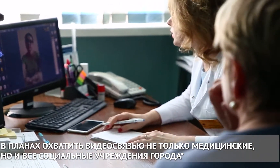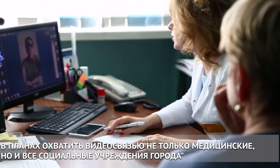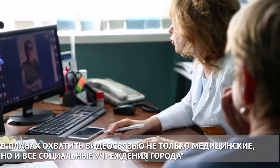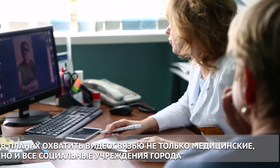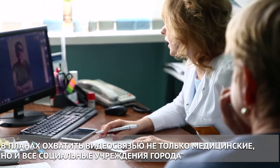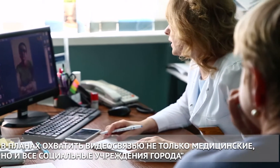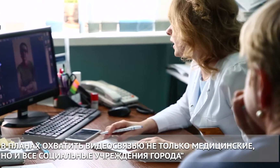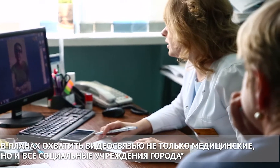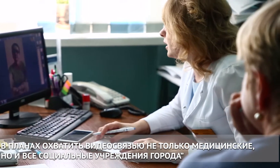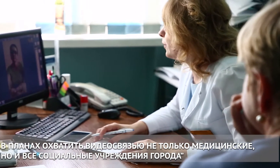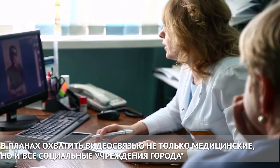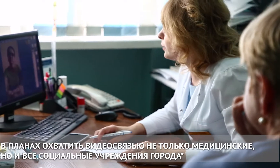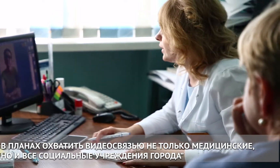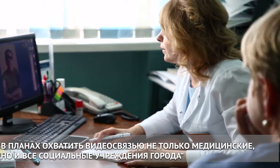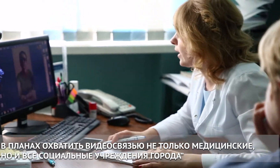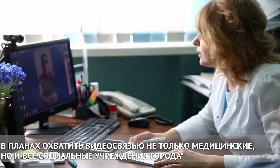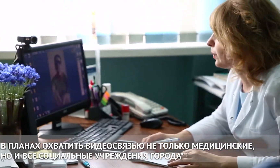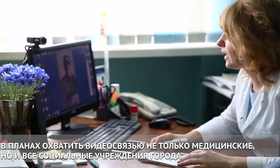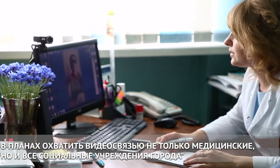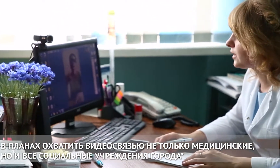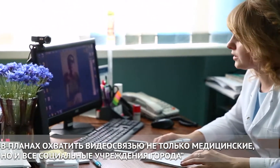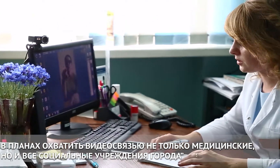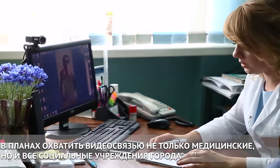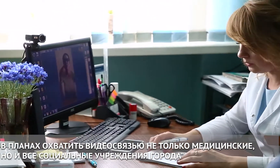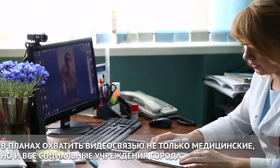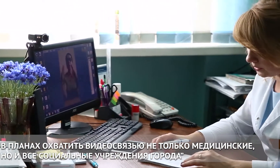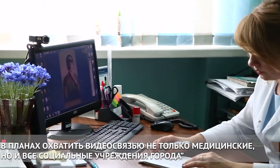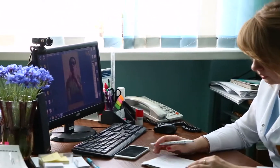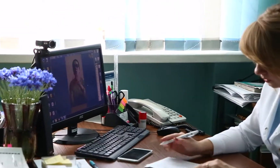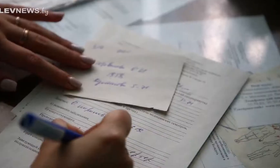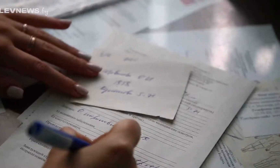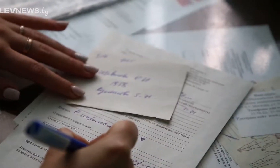врачу, чтобы оказывать медицинскую помощь оперативно и доступно.